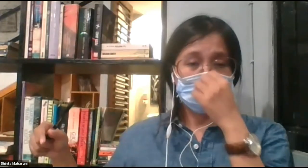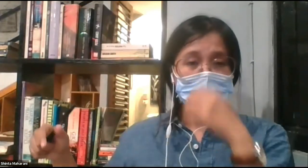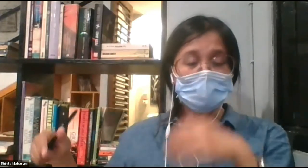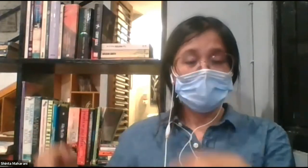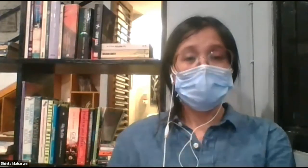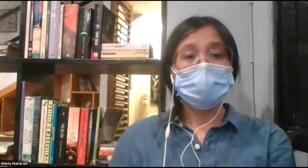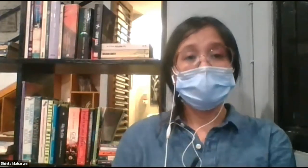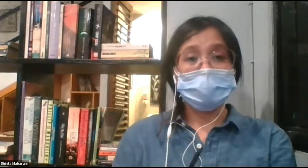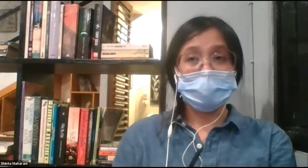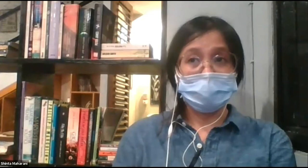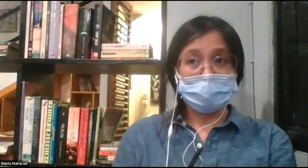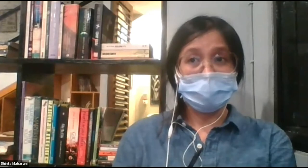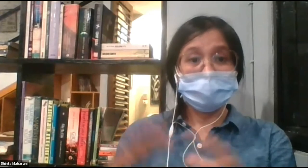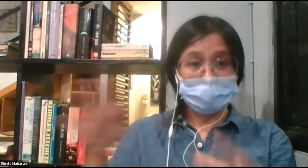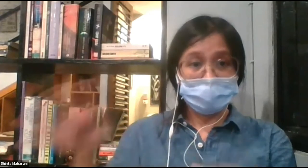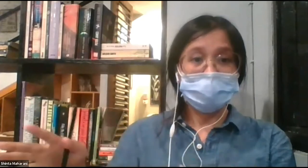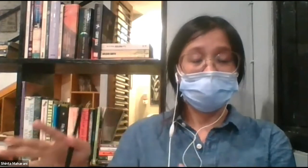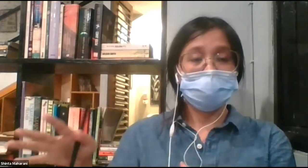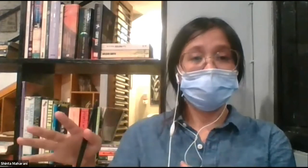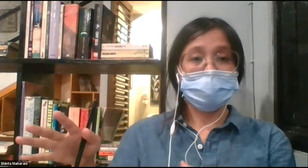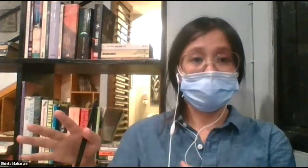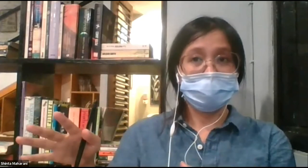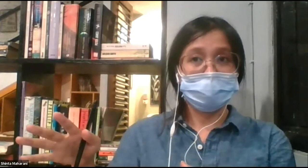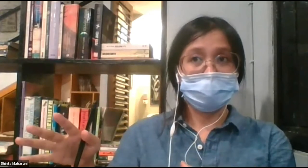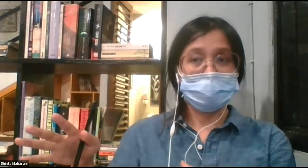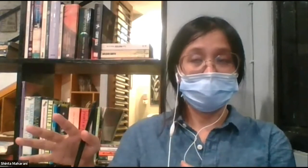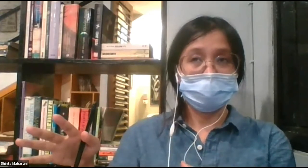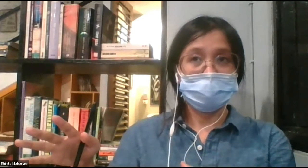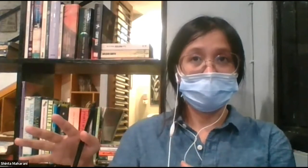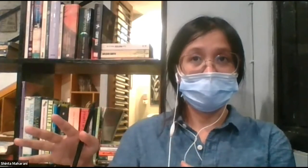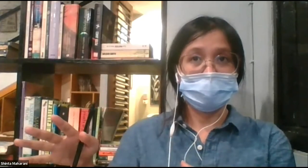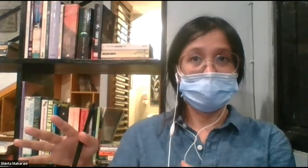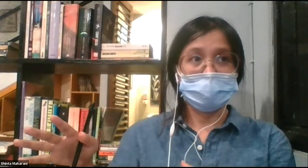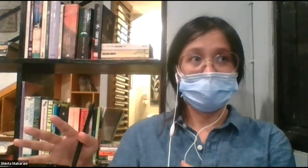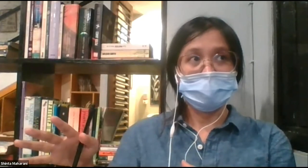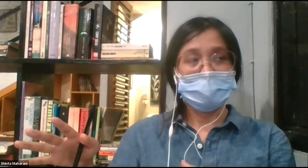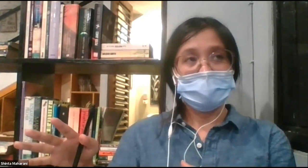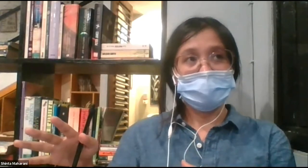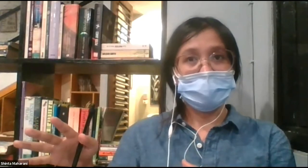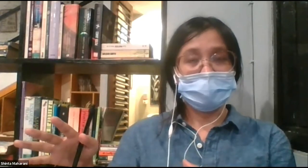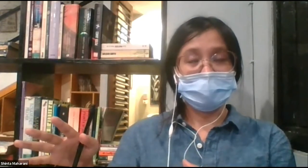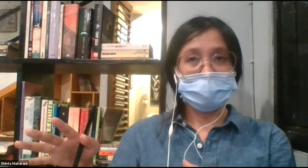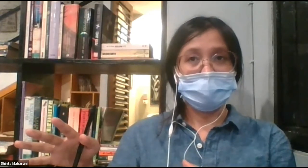akan membaca dan